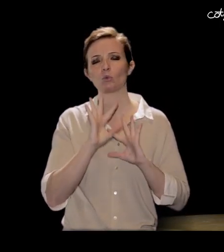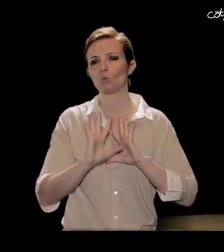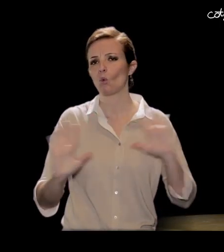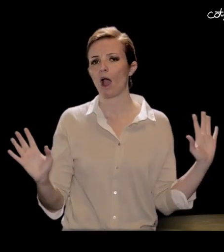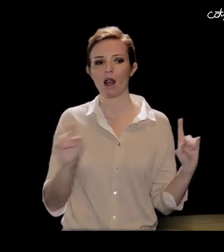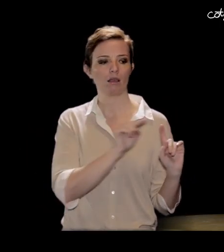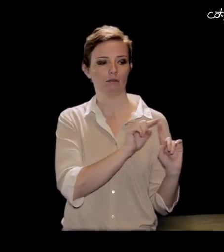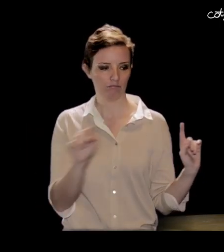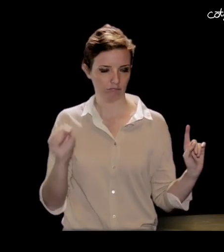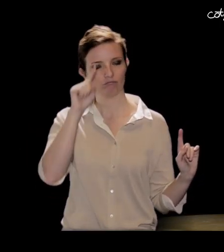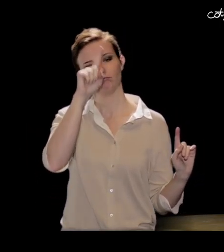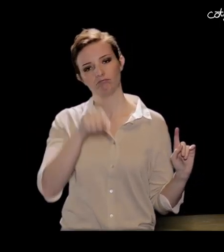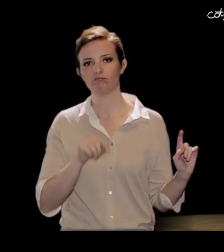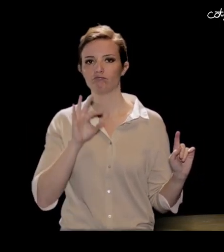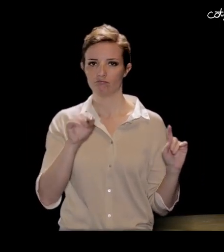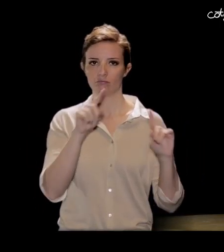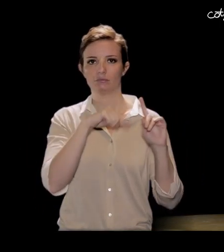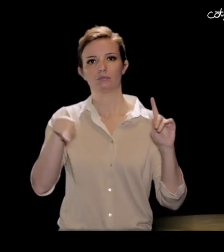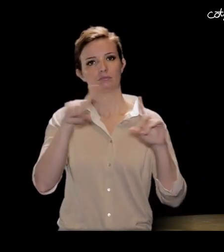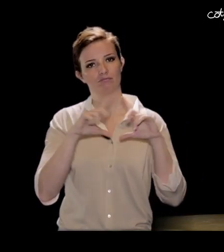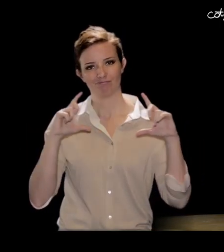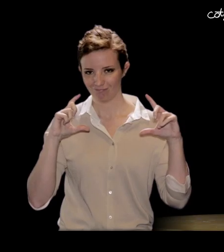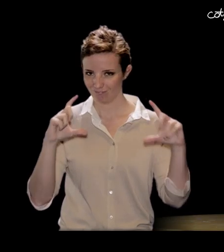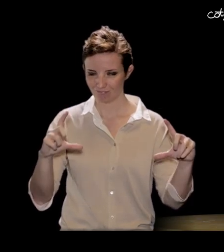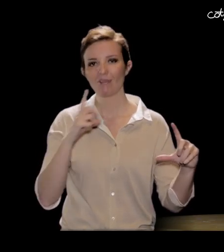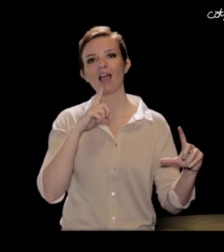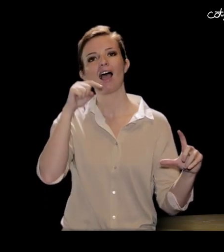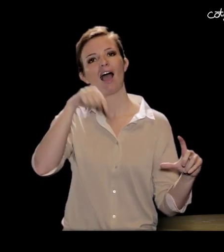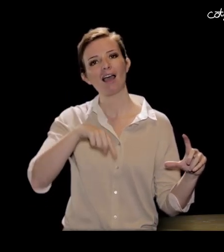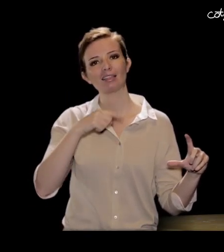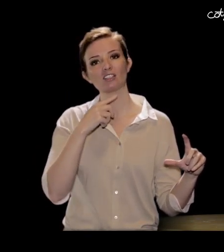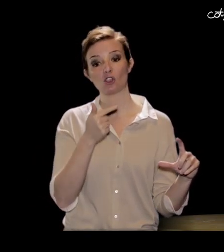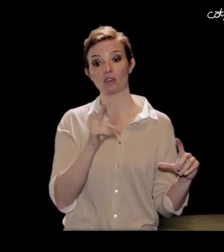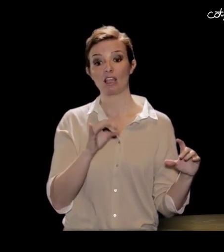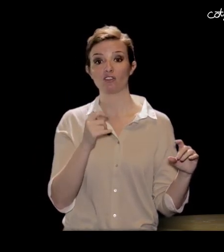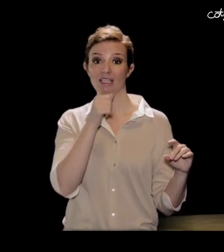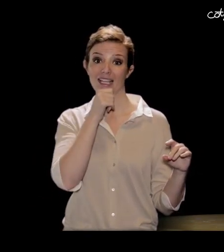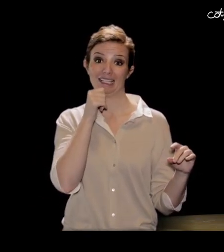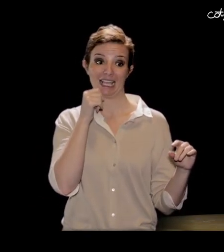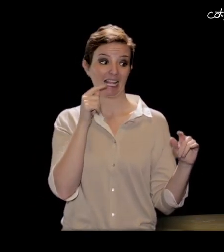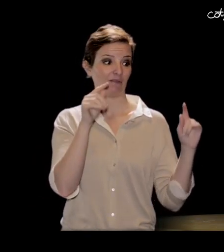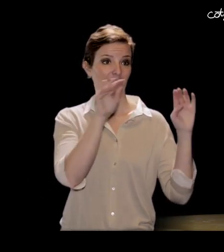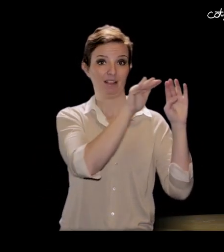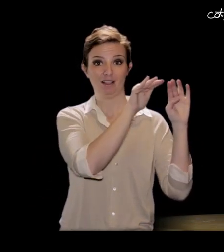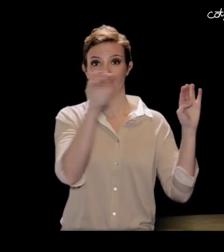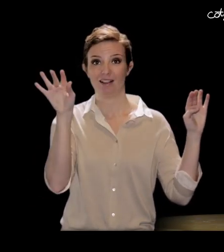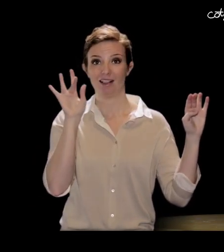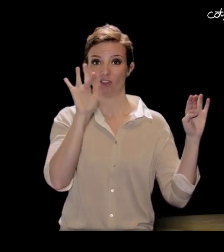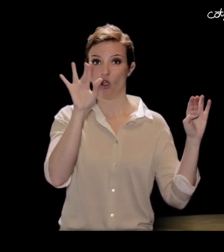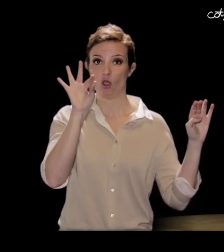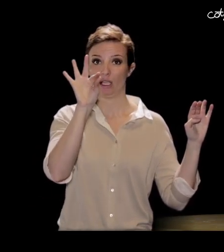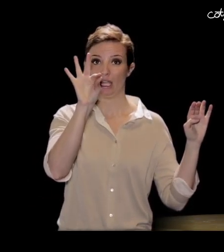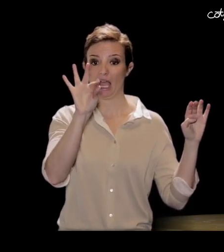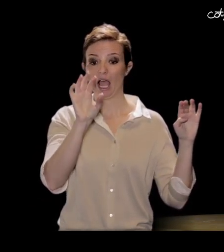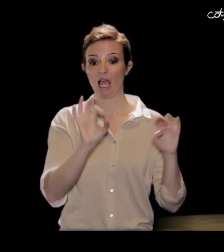lo stesso, circonferenza goniometrica, questa volta la tangente dobbiamo prenderla in corrispondenza di